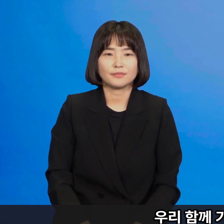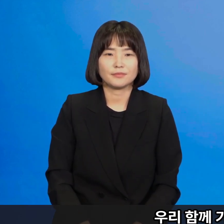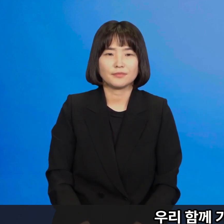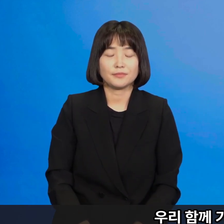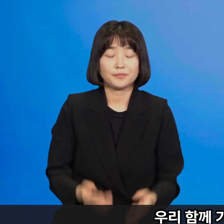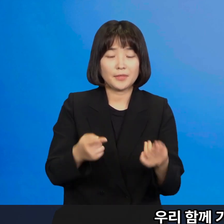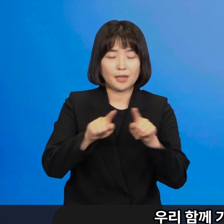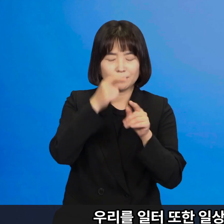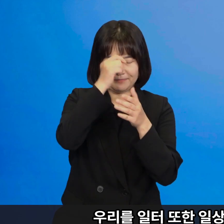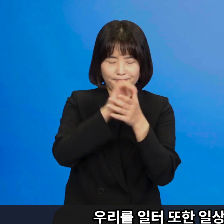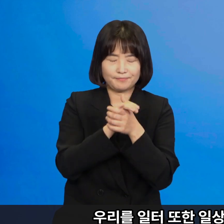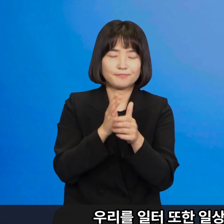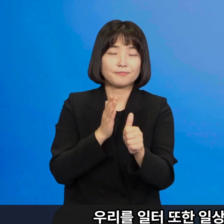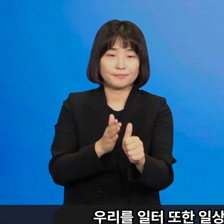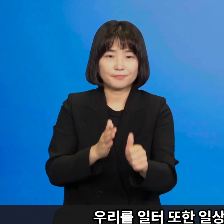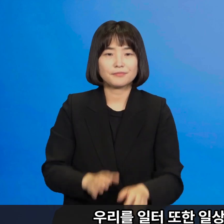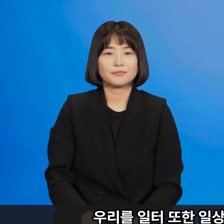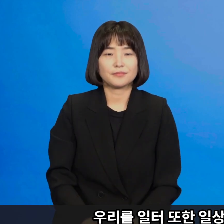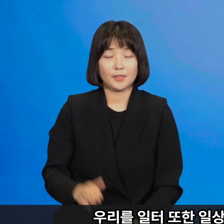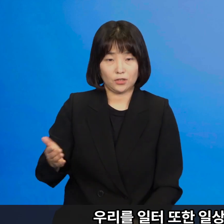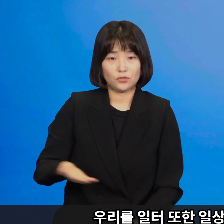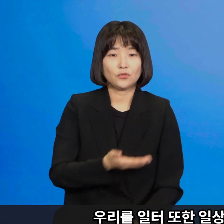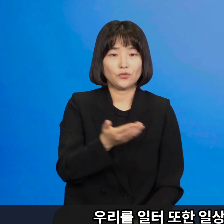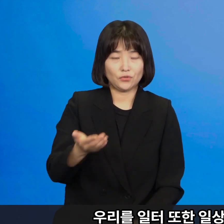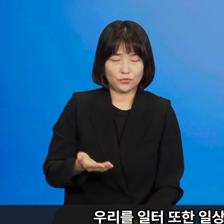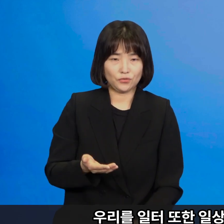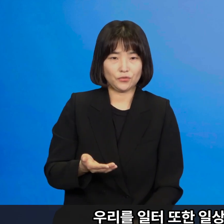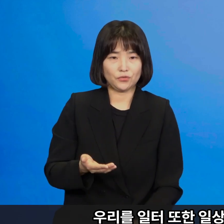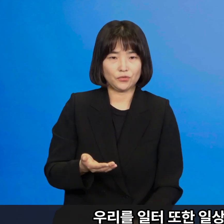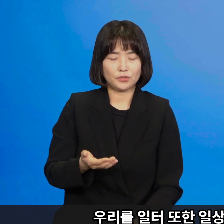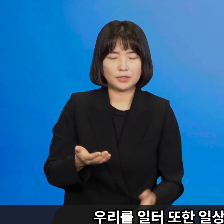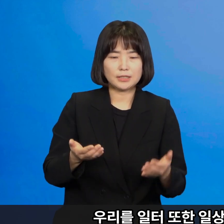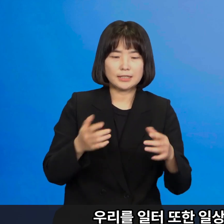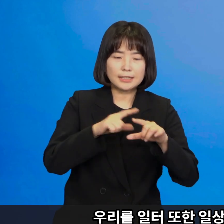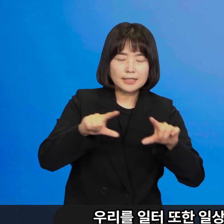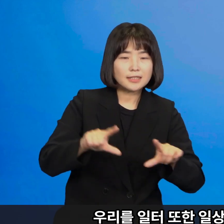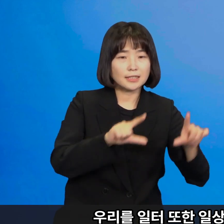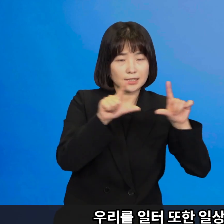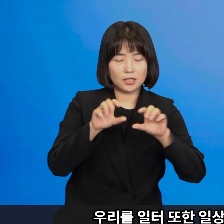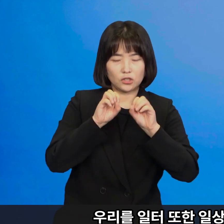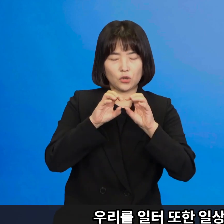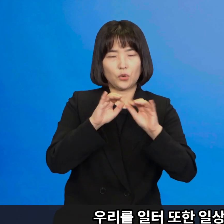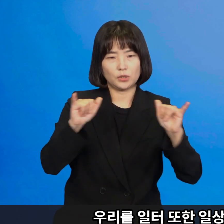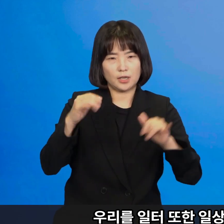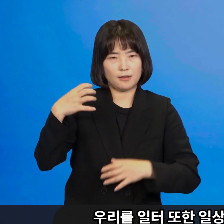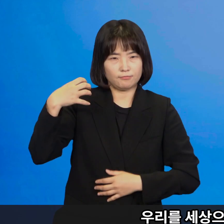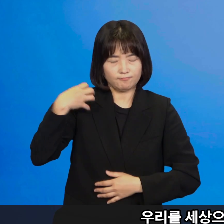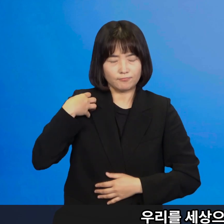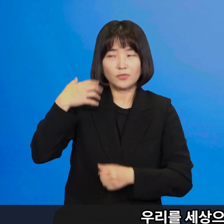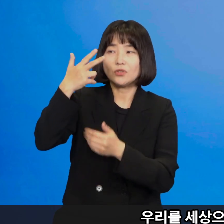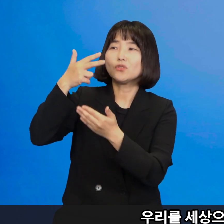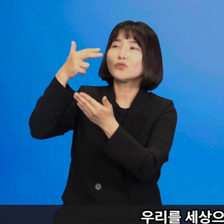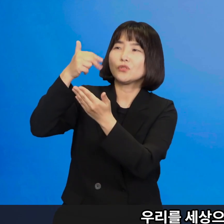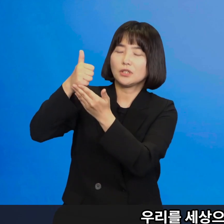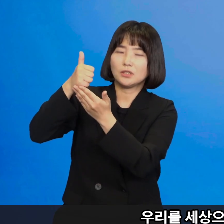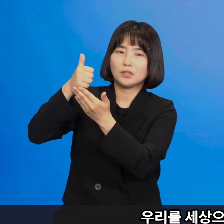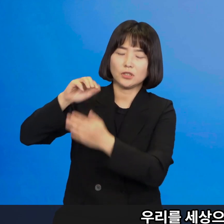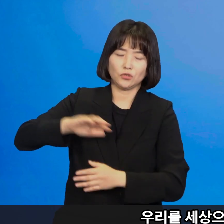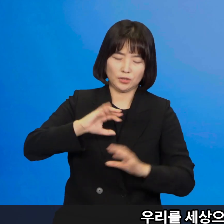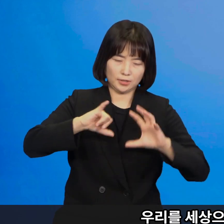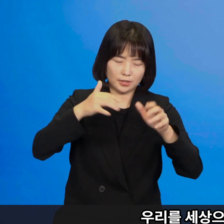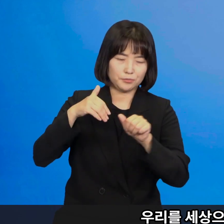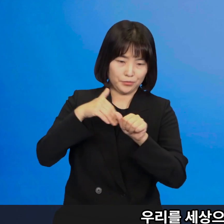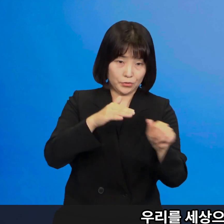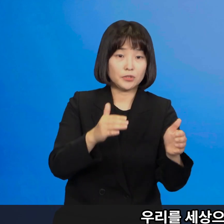우리 함께 기도하겠습니다. 우리를 일터 또한 일상의 선교사로 부르신 주님, 우리를 세상으로